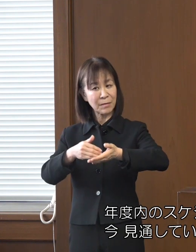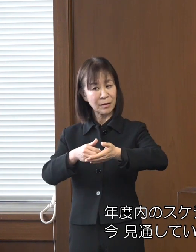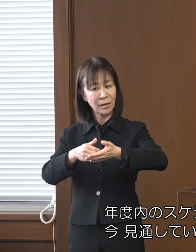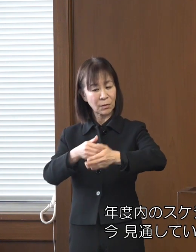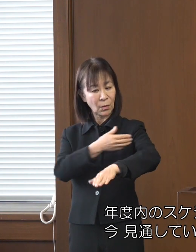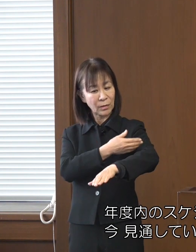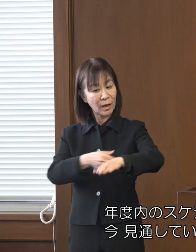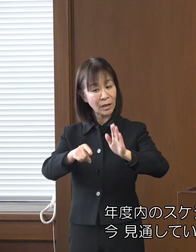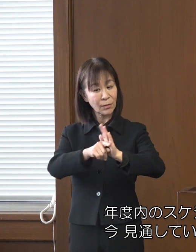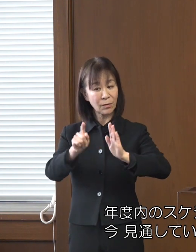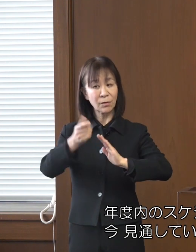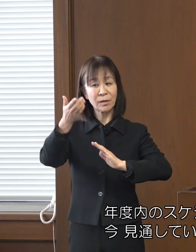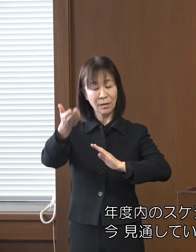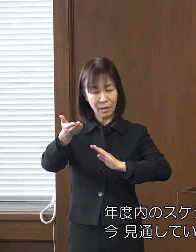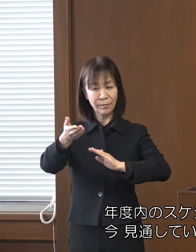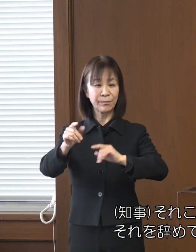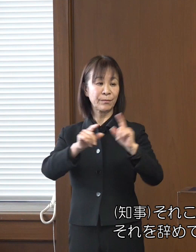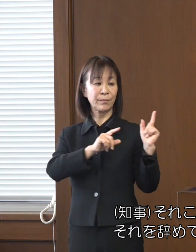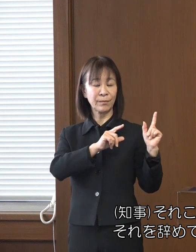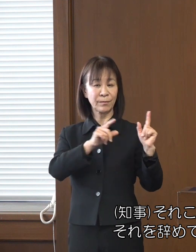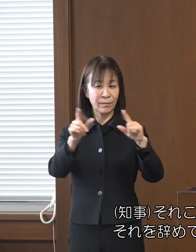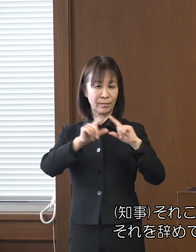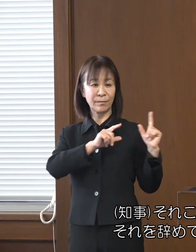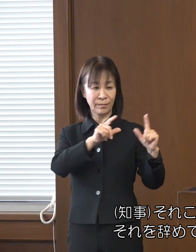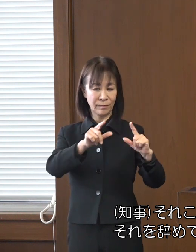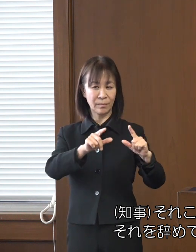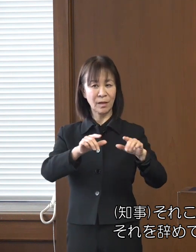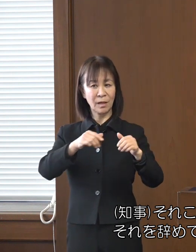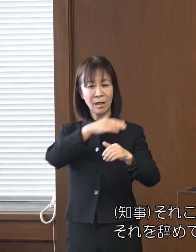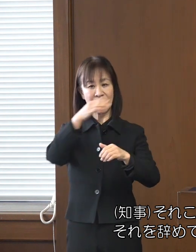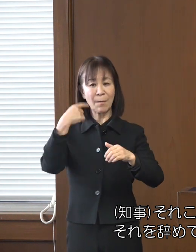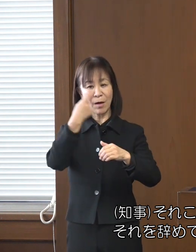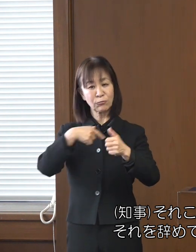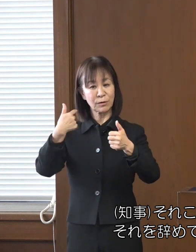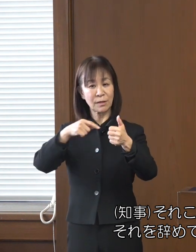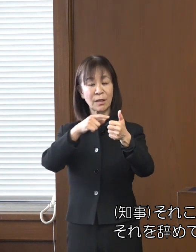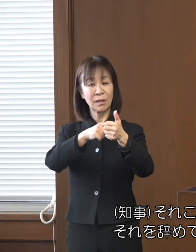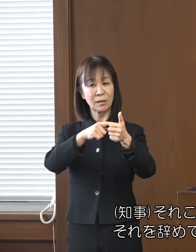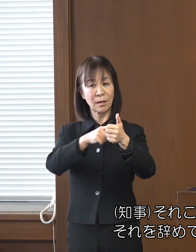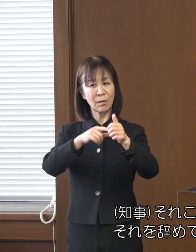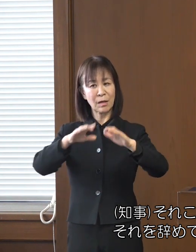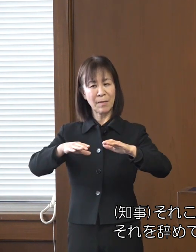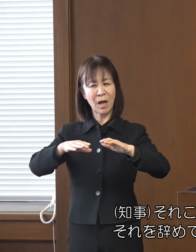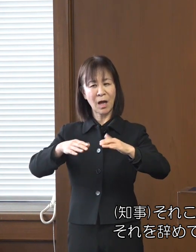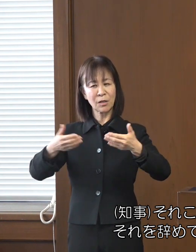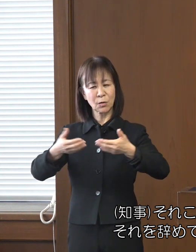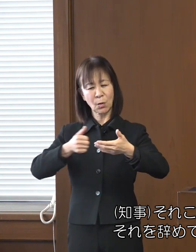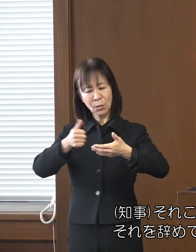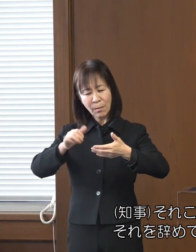していらっしゃいますか。 まあ、それこそ山口先生今現職なので、